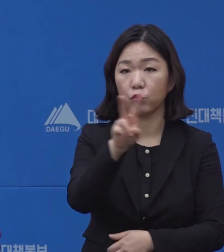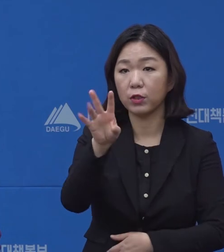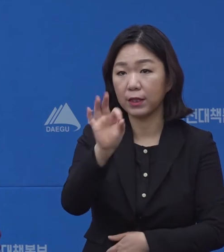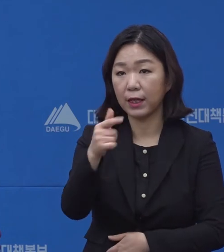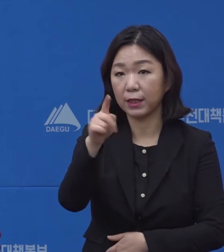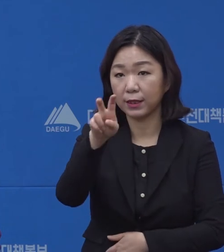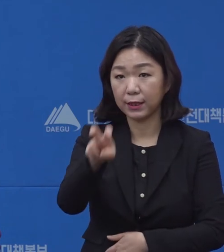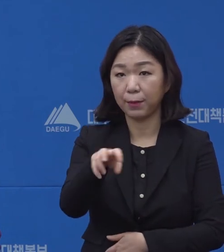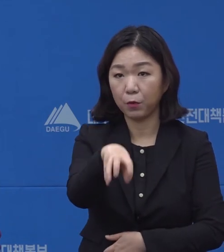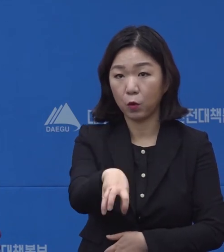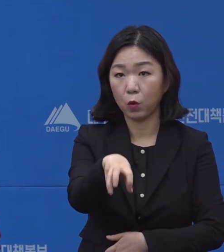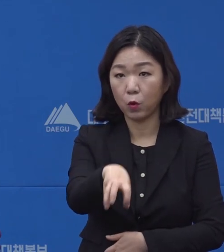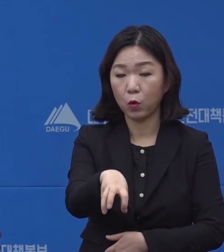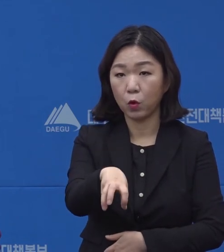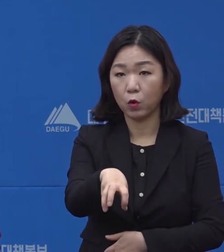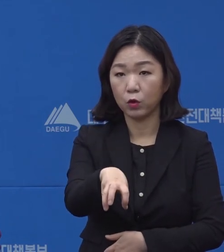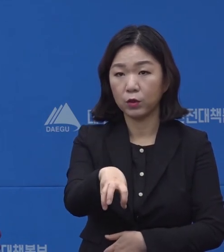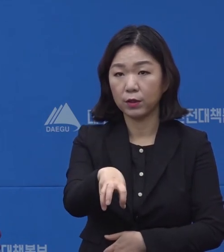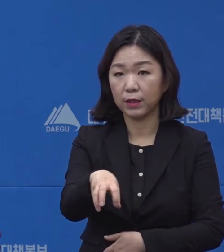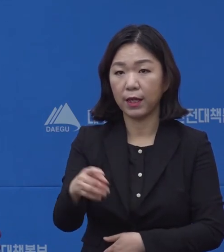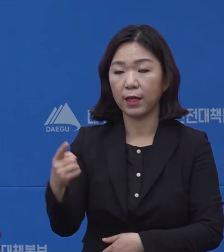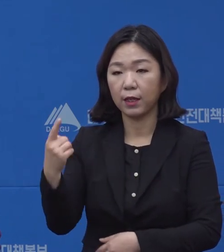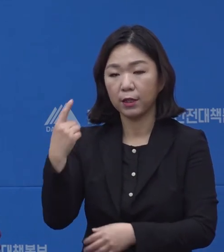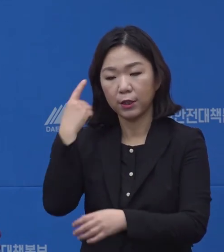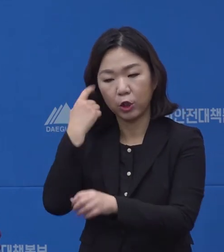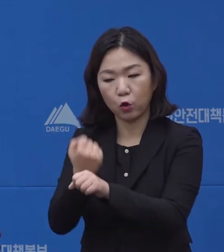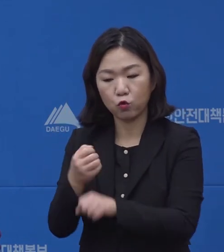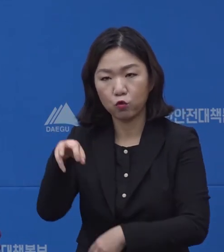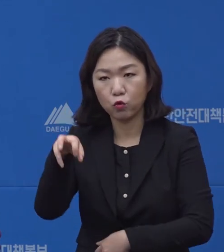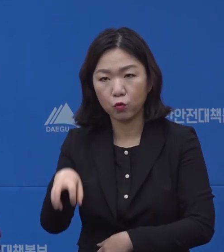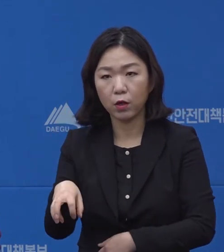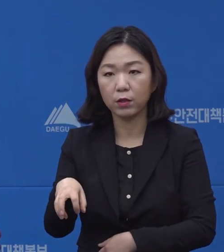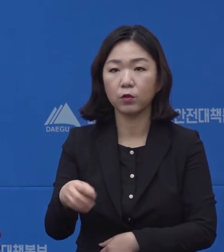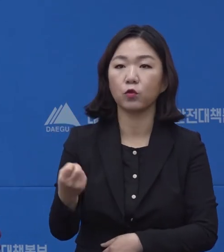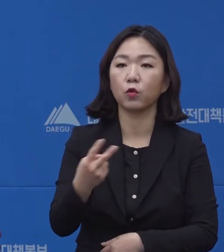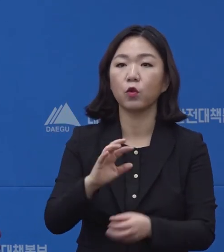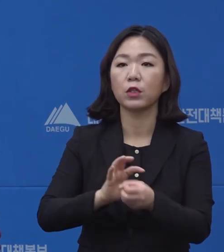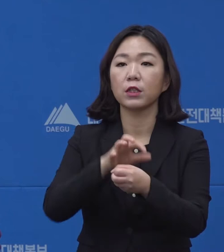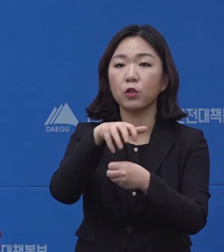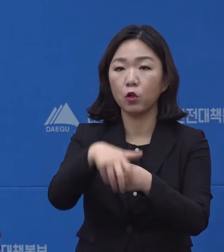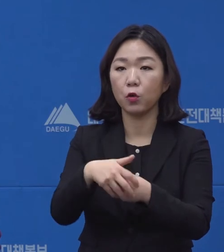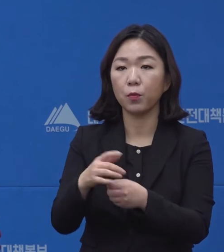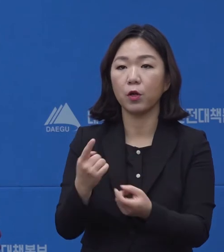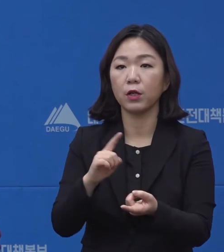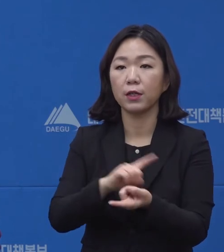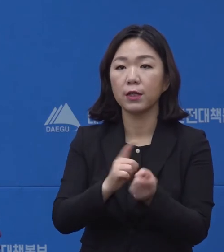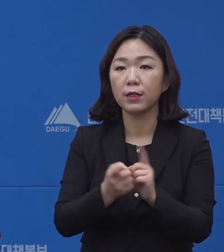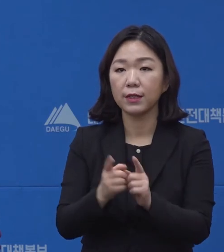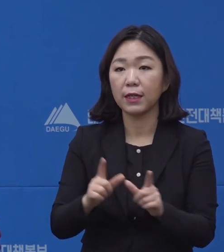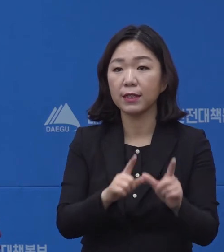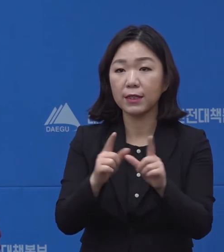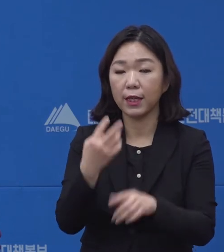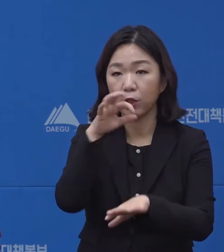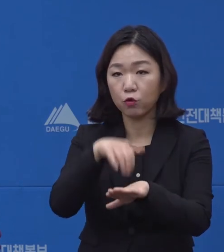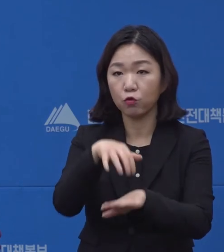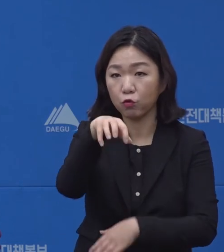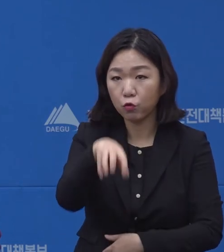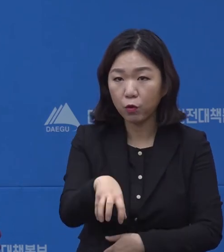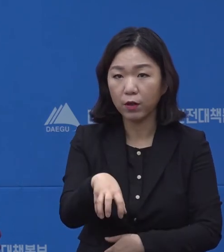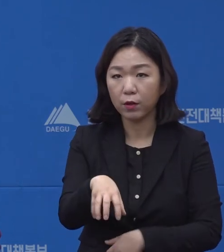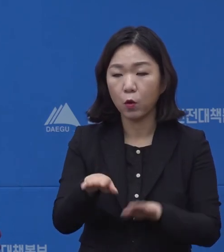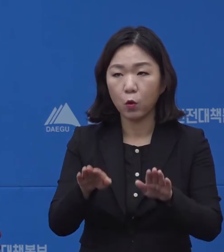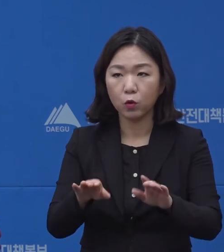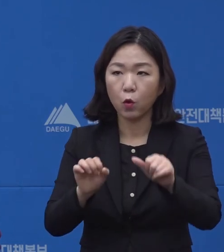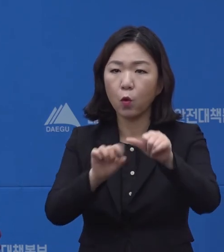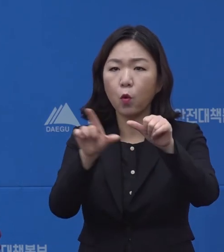소재의 경주인재개발연구원과 글로벌 상생협력센터로 오는 5월 개소를 앞두고 아직도